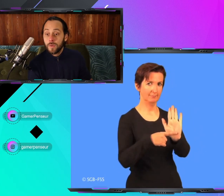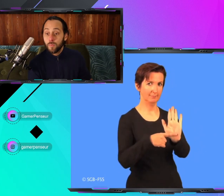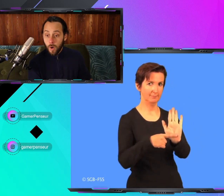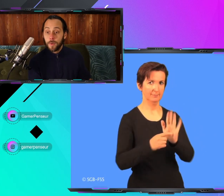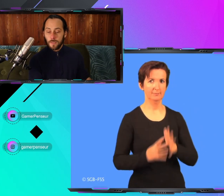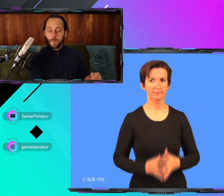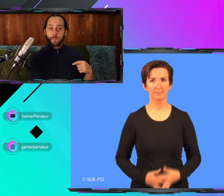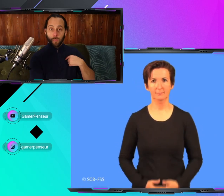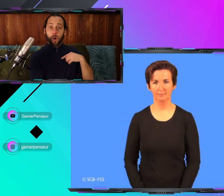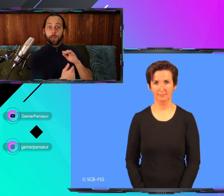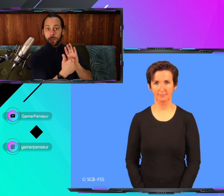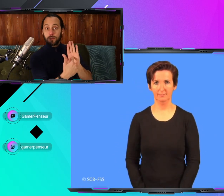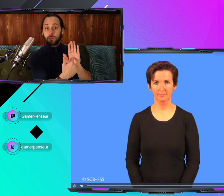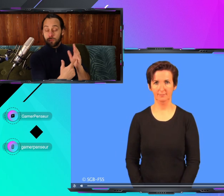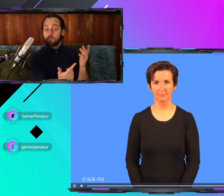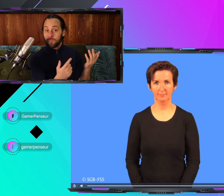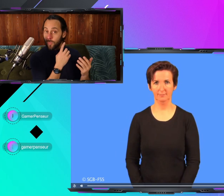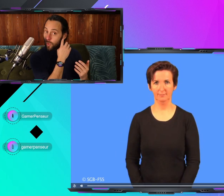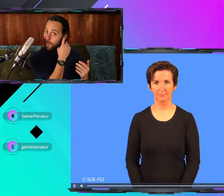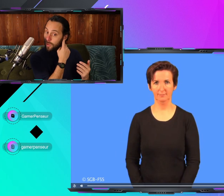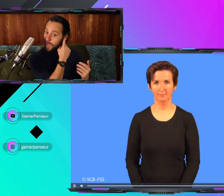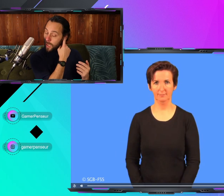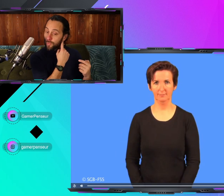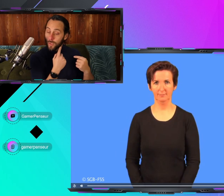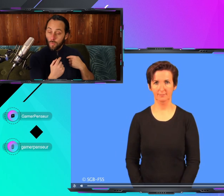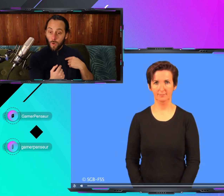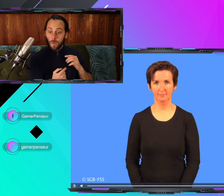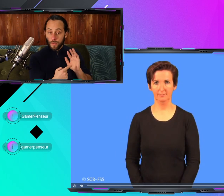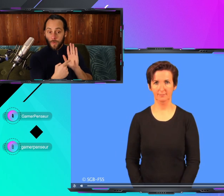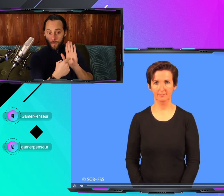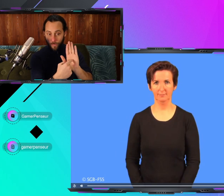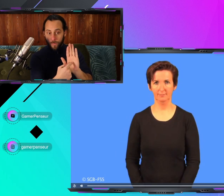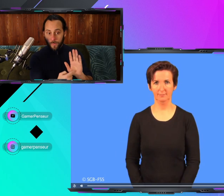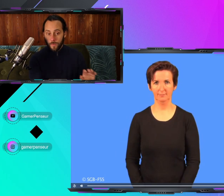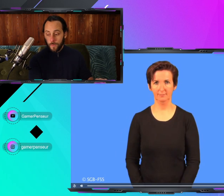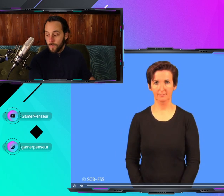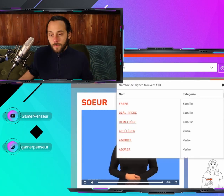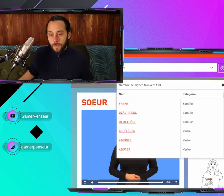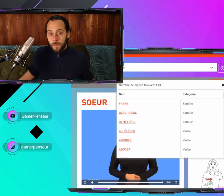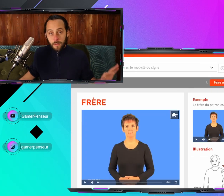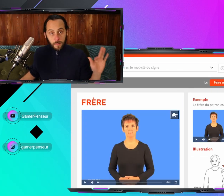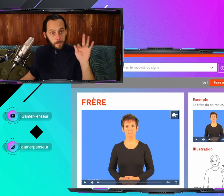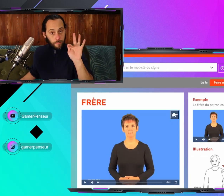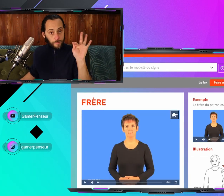Ah oui, moi présente. Moi présente. Bon, elle appuie le moi, ok.